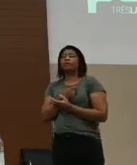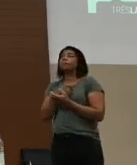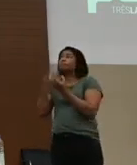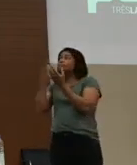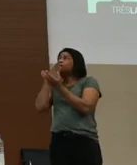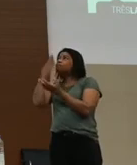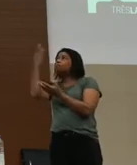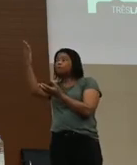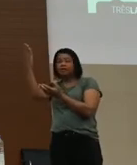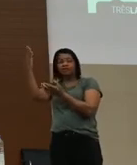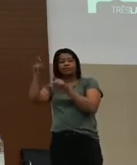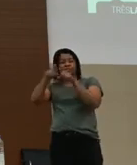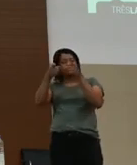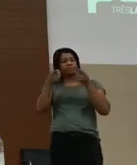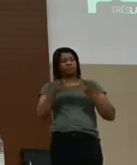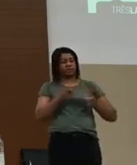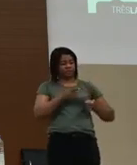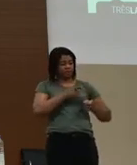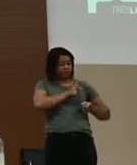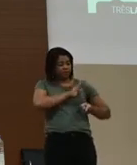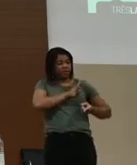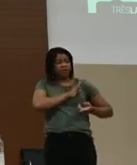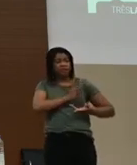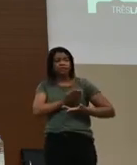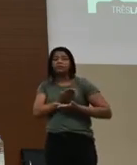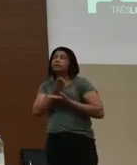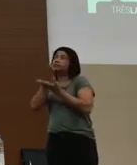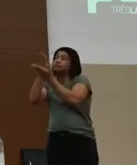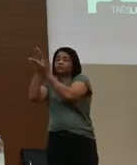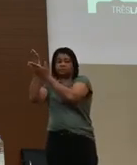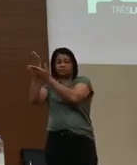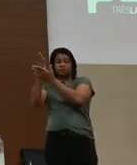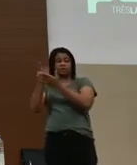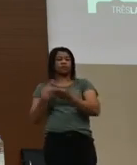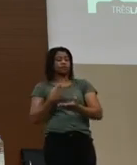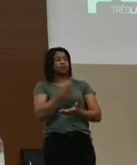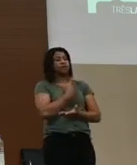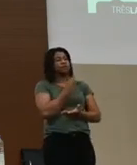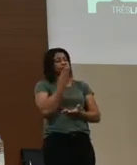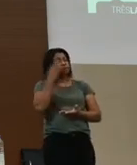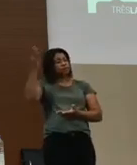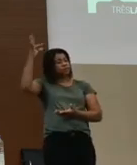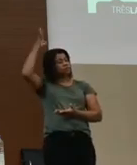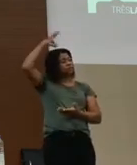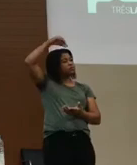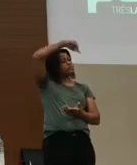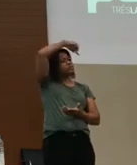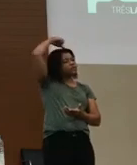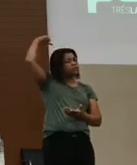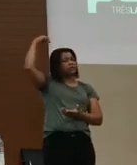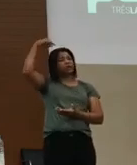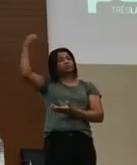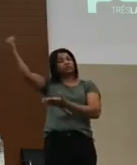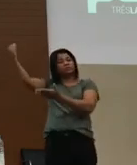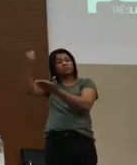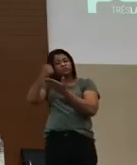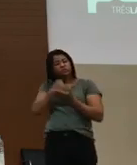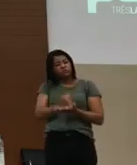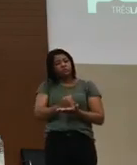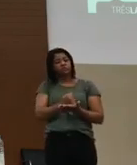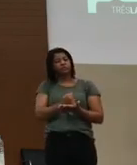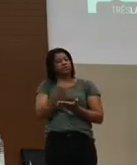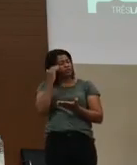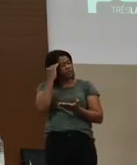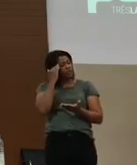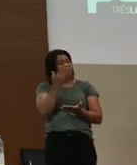Santo que te ajude, que te leve ao caráter de Cristo, que te ajude a orar, que te ajude a discernir